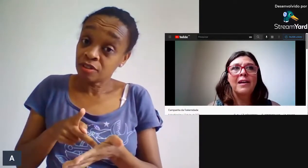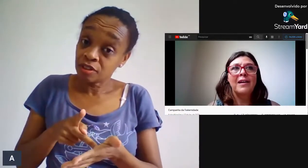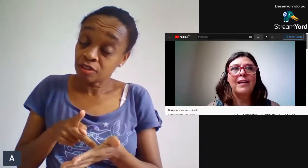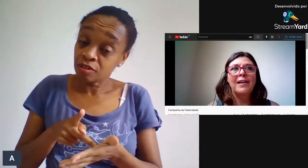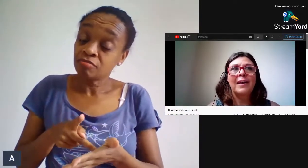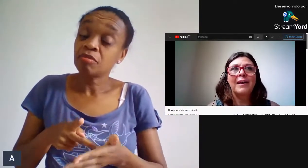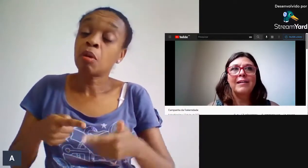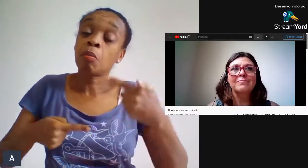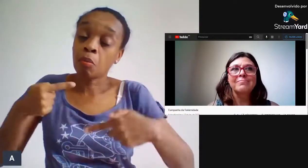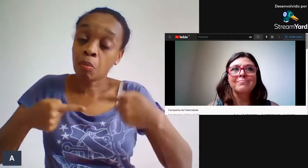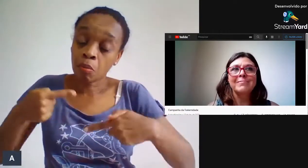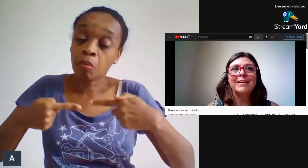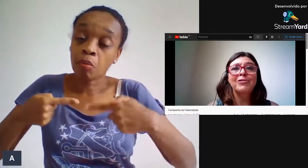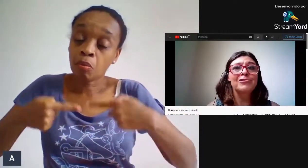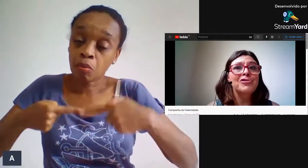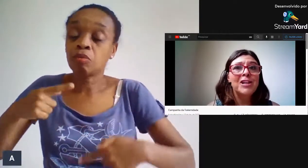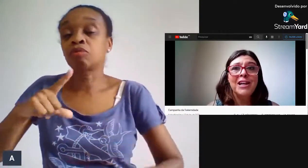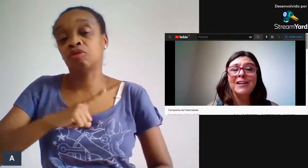envolver